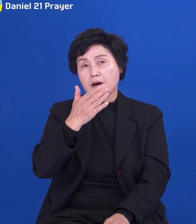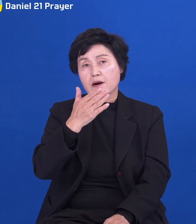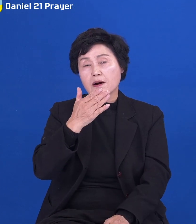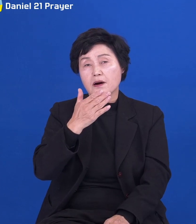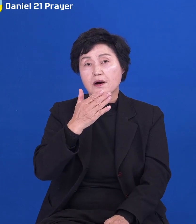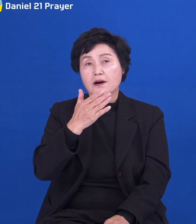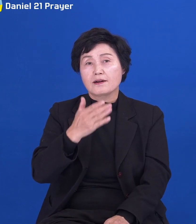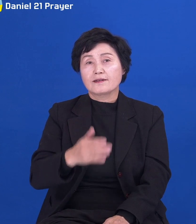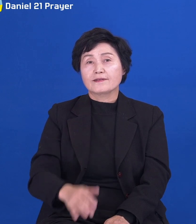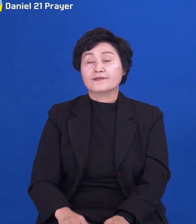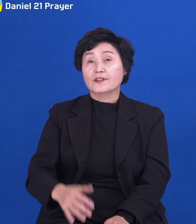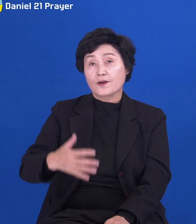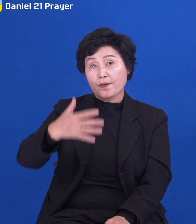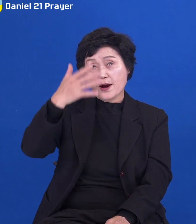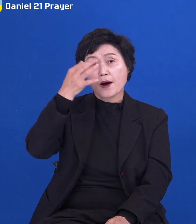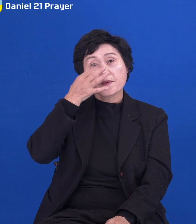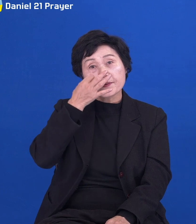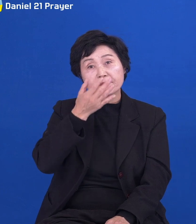좀 띄워주세요.